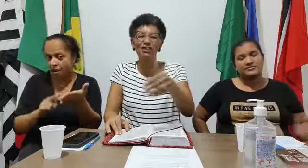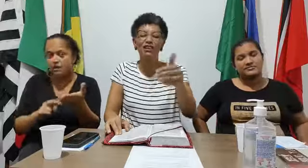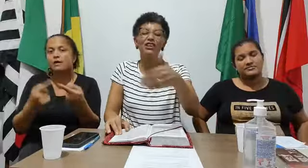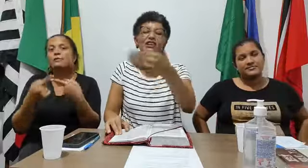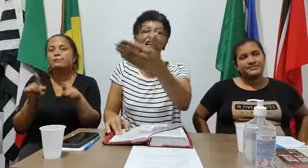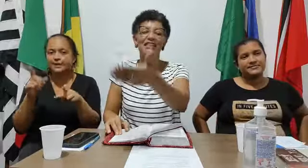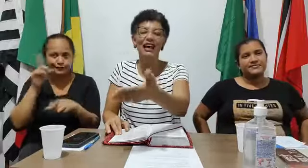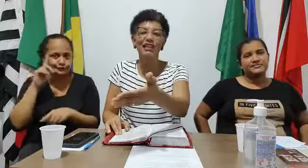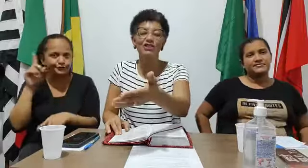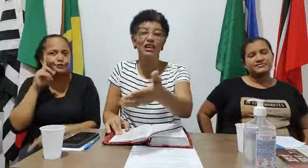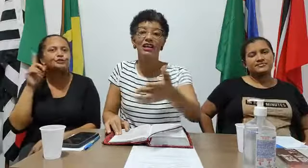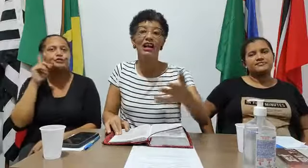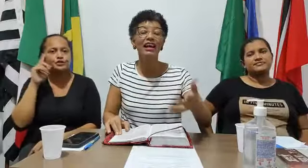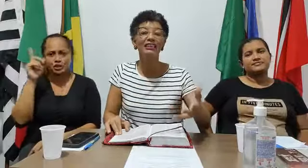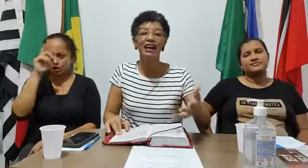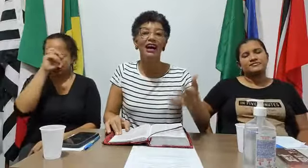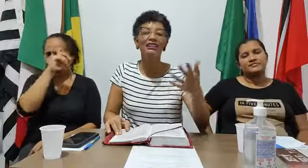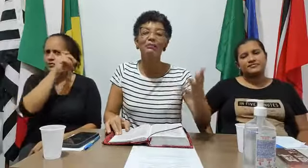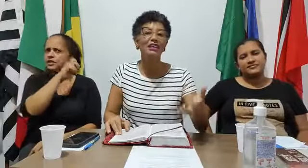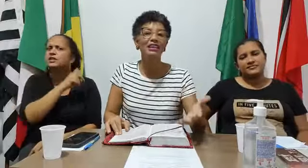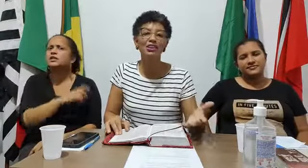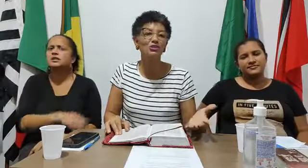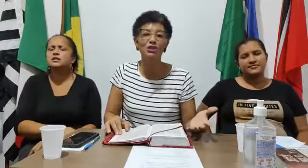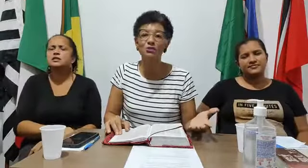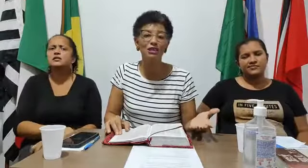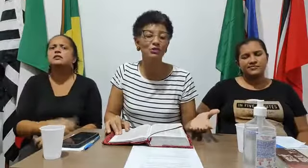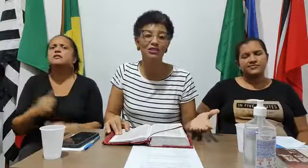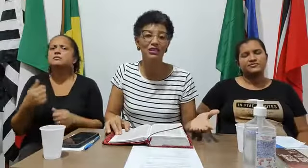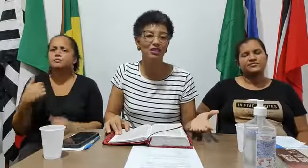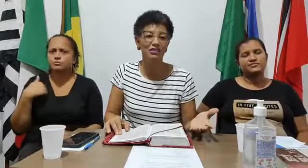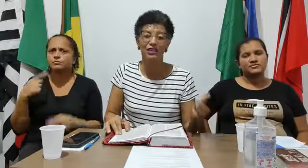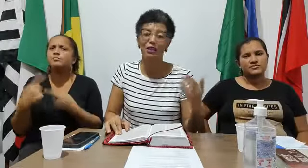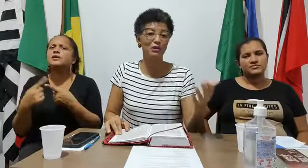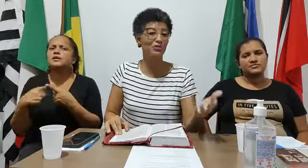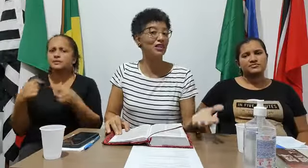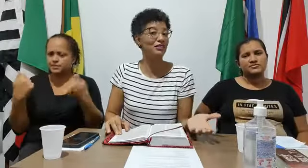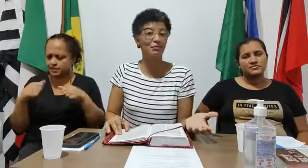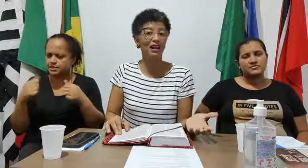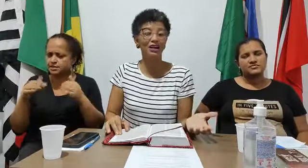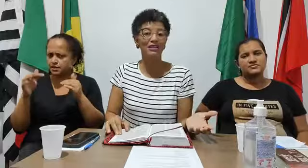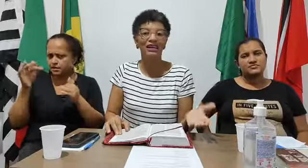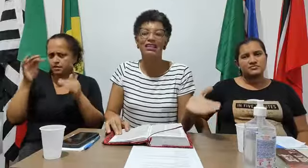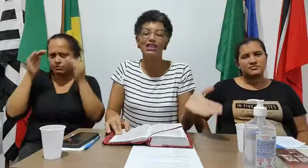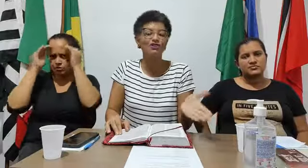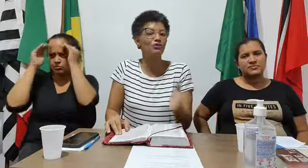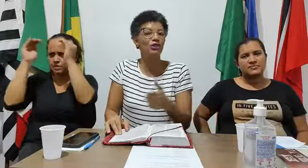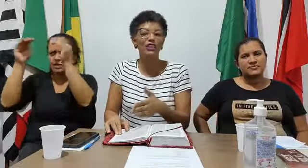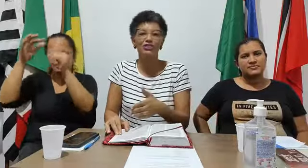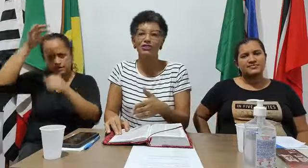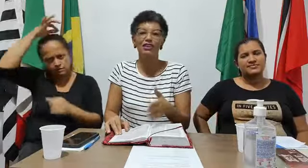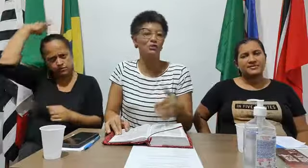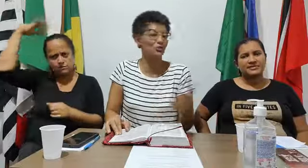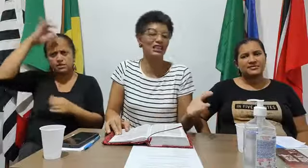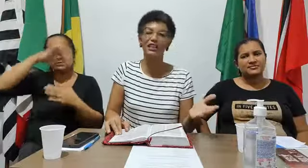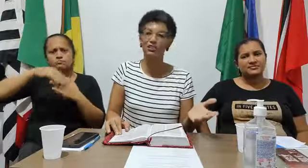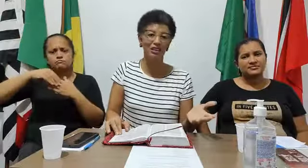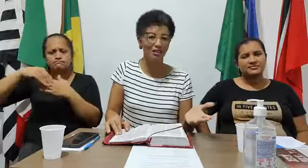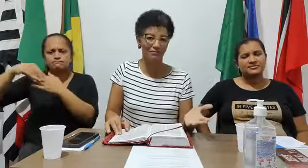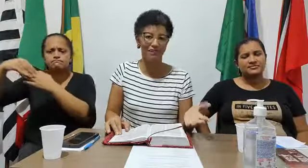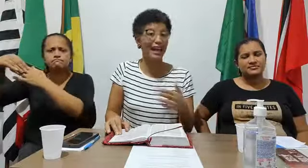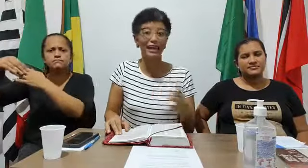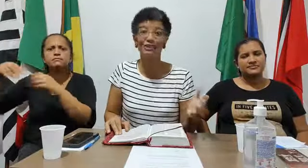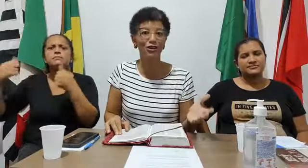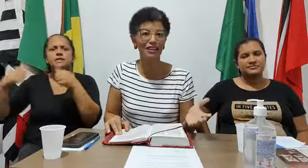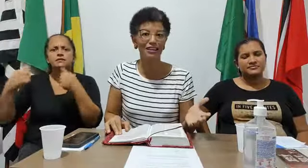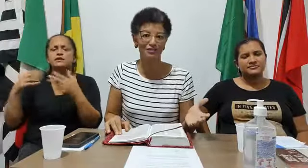dia, dentro da nossa realidade, entra a dependência do Espírito Santo e a obediência à palavra, sentindo vontade ou não, conseguindo ou